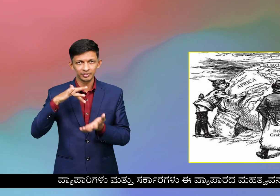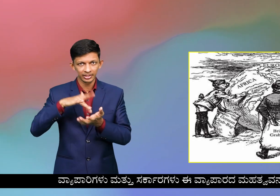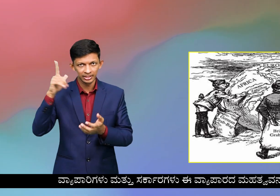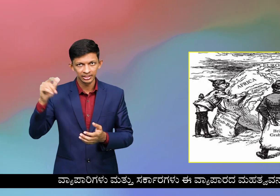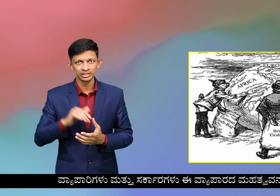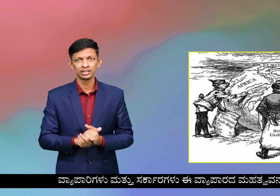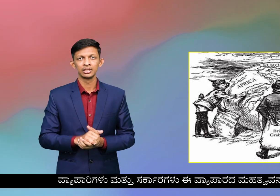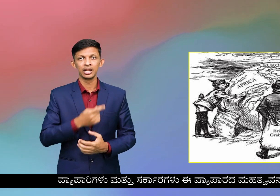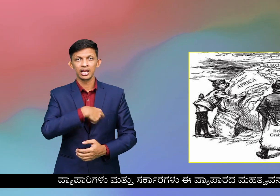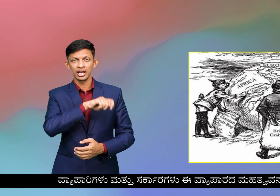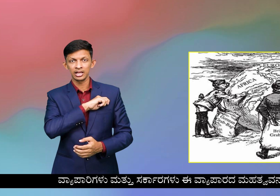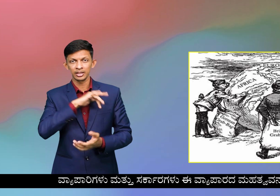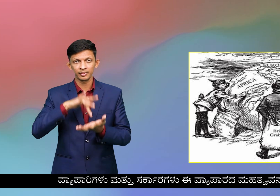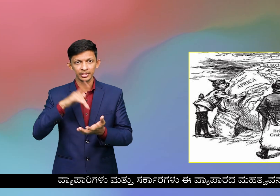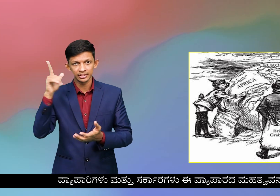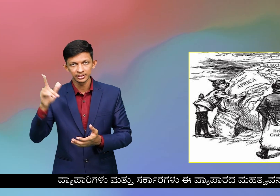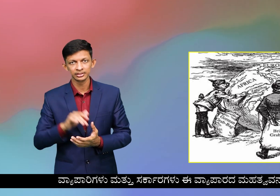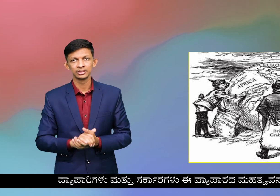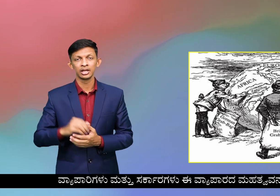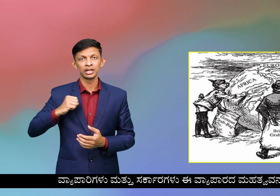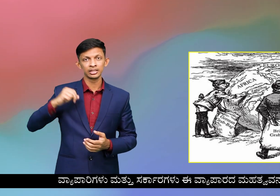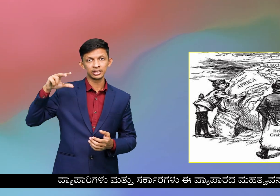ಈ ವ್ಯಾಪಾರದ ಮಹತ್ವವನ್ನು ಅರಿತುಕೊಂಡವು.